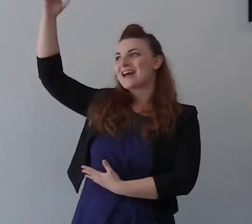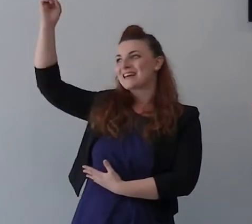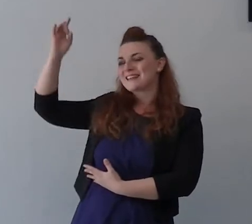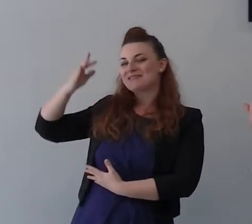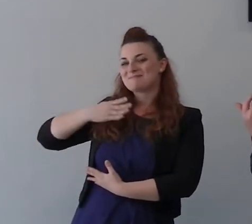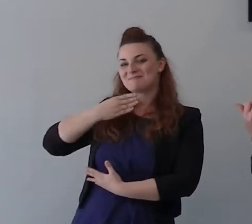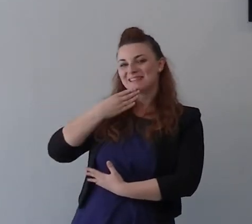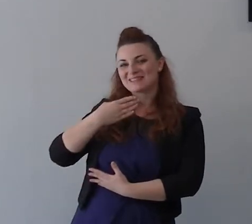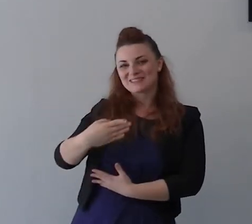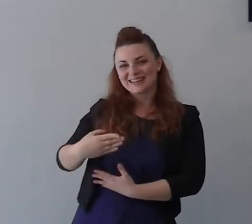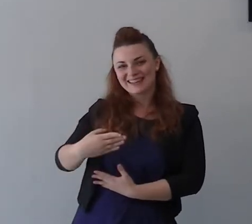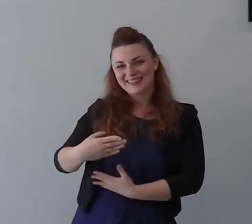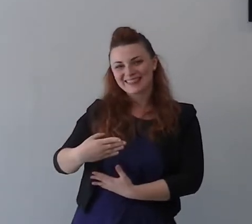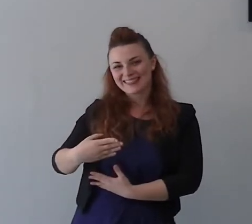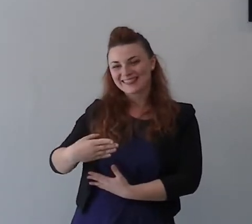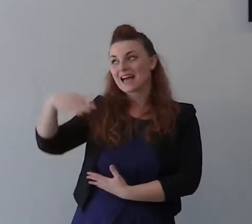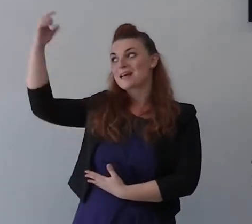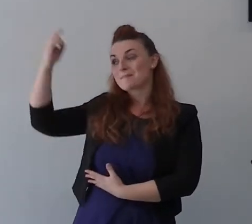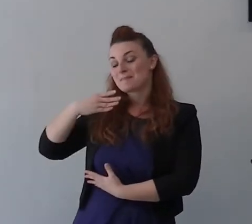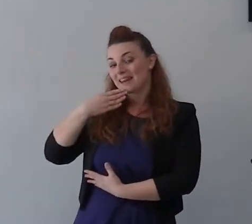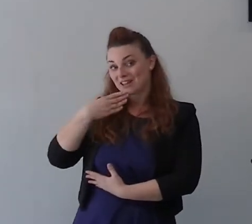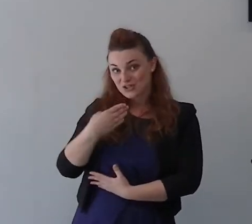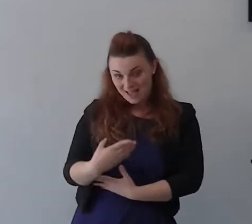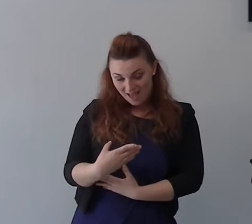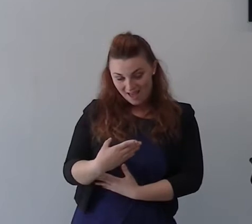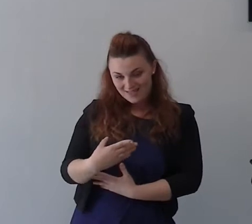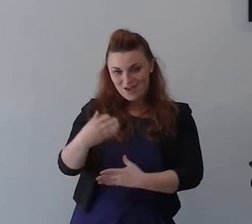Questo è difficile, lo fa molto meglio lei. Lo Spirito Santo.